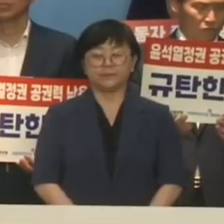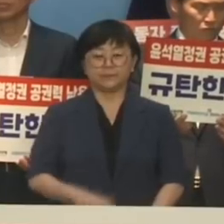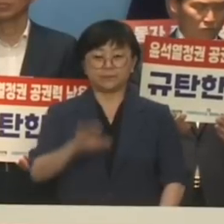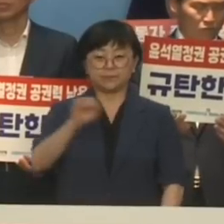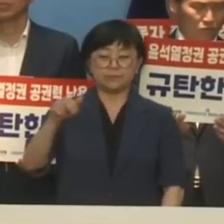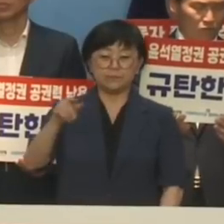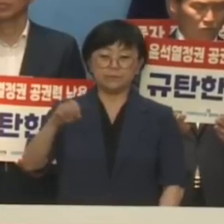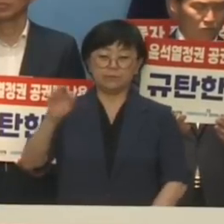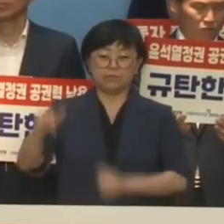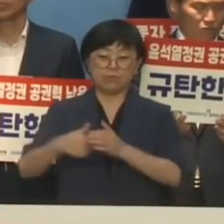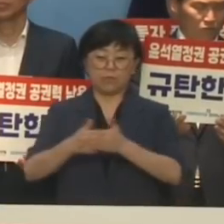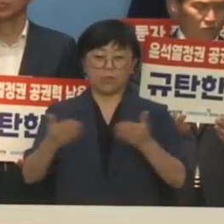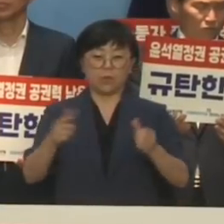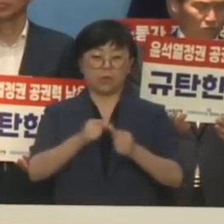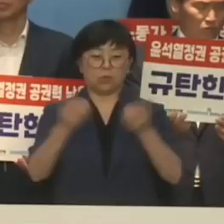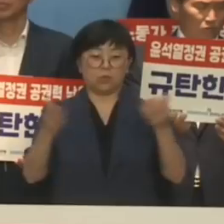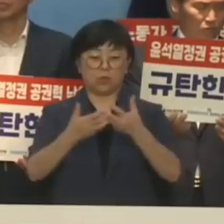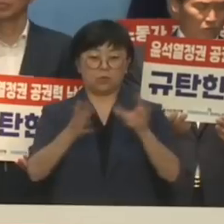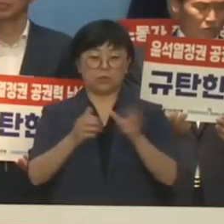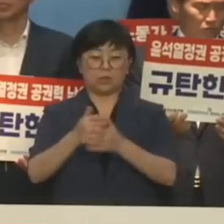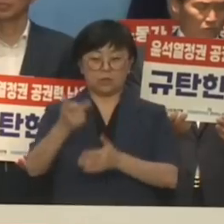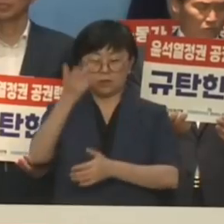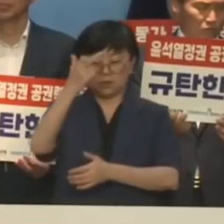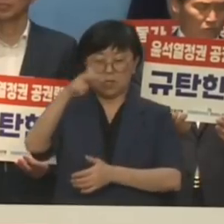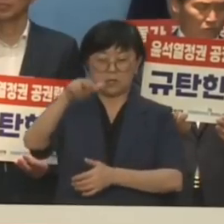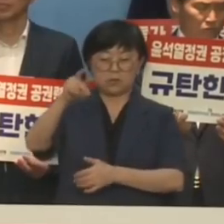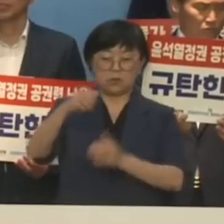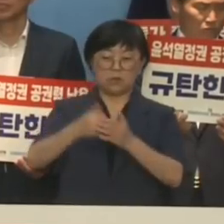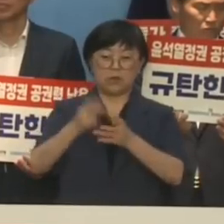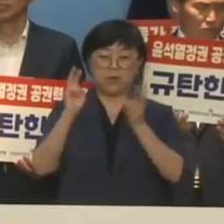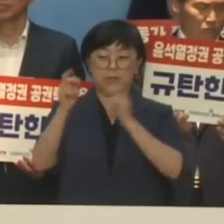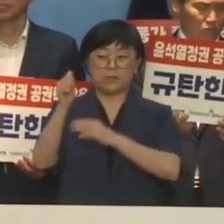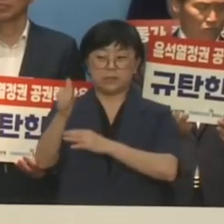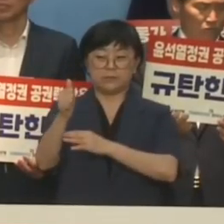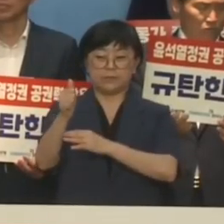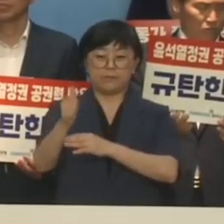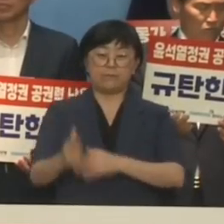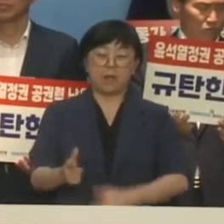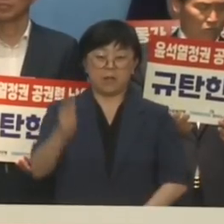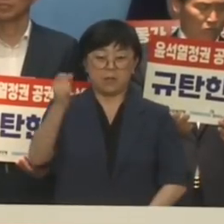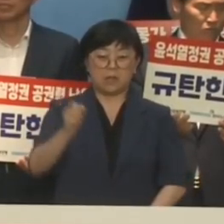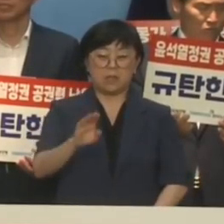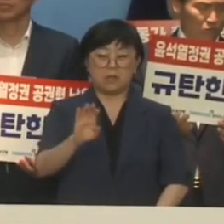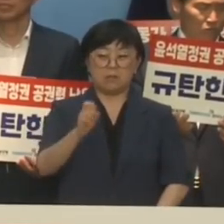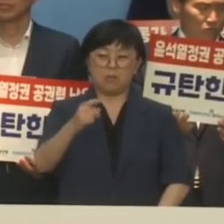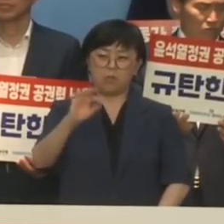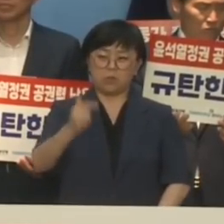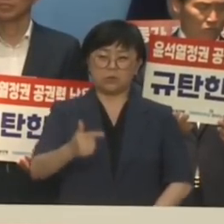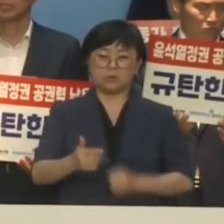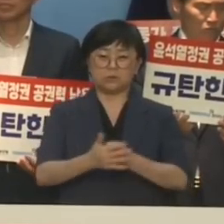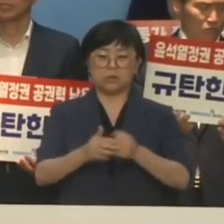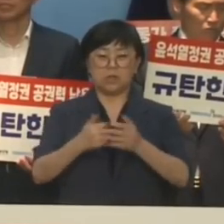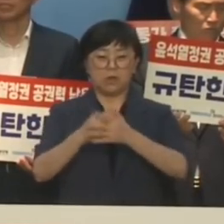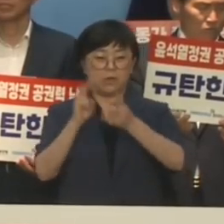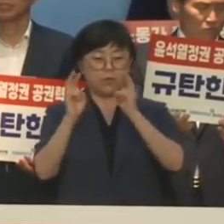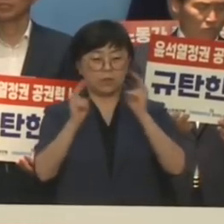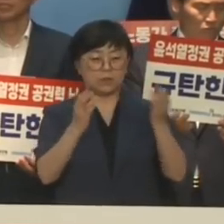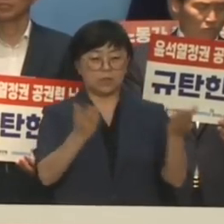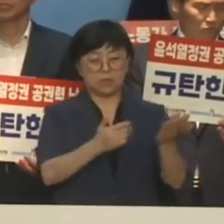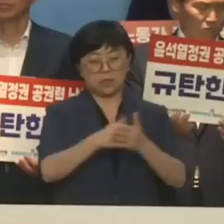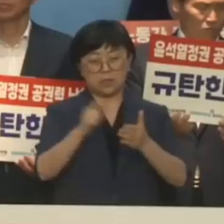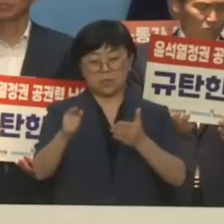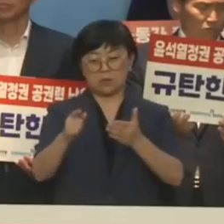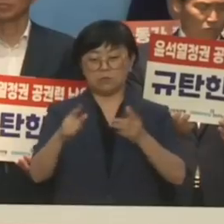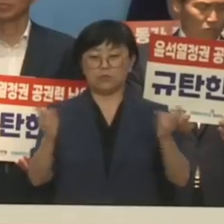이정식 고용노동부 장관과 포스코 최정우 회장은 조속히 포은 노사 분쟁이